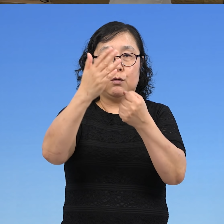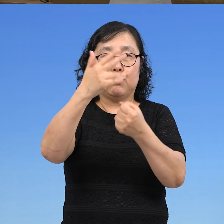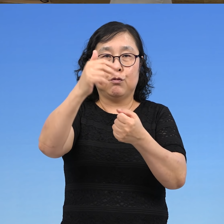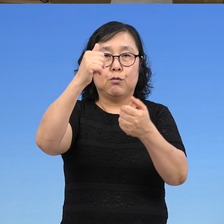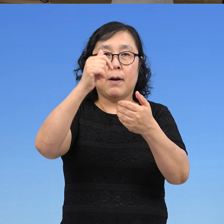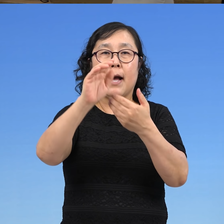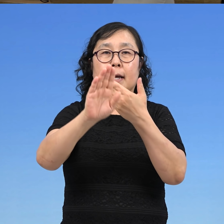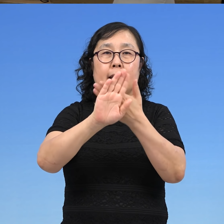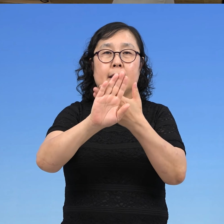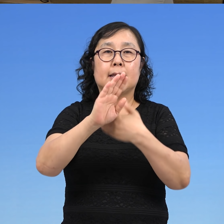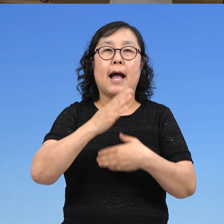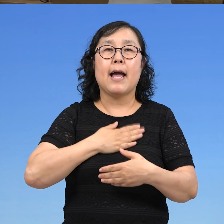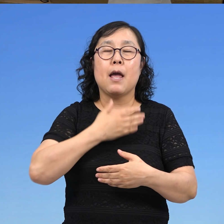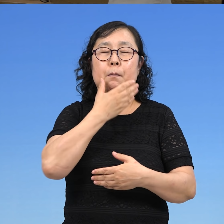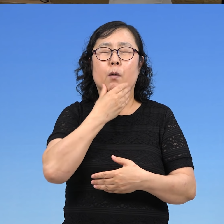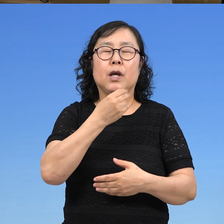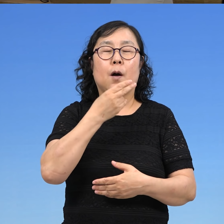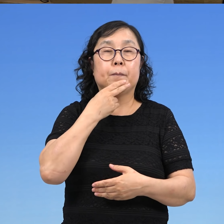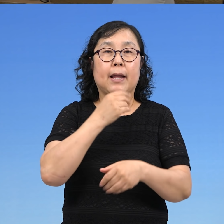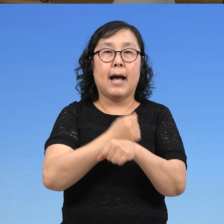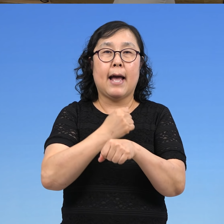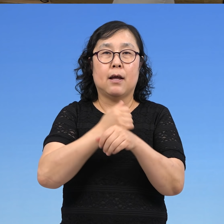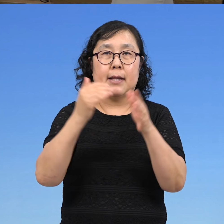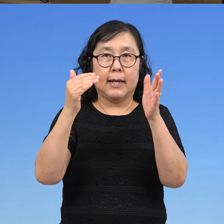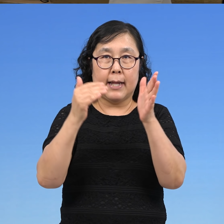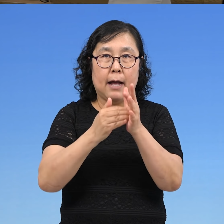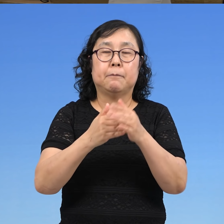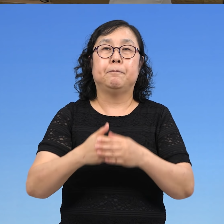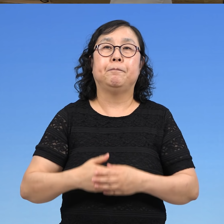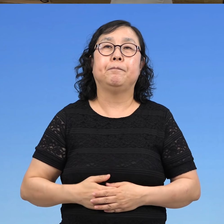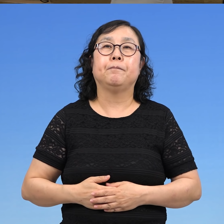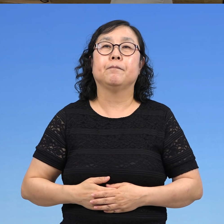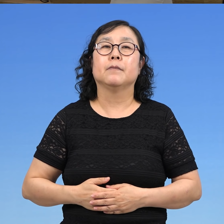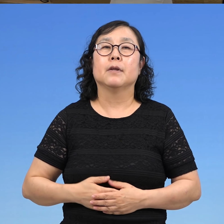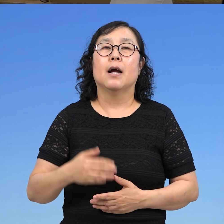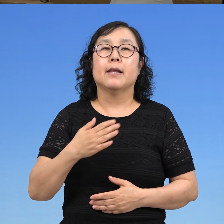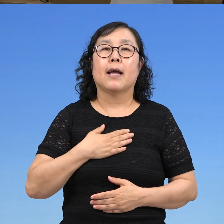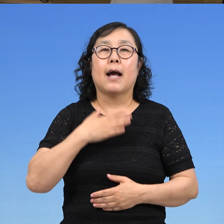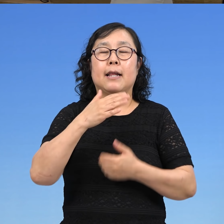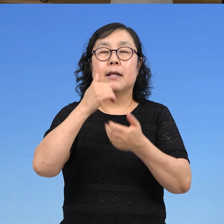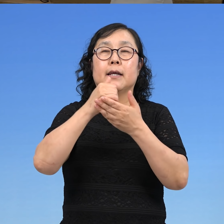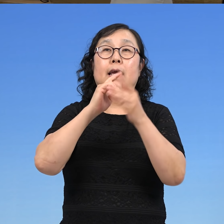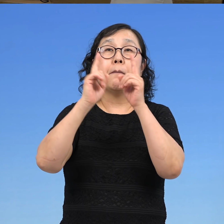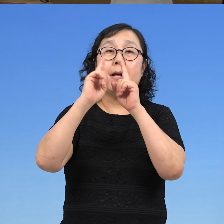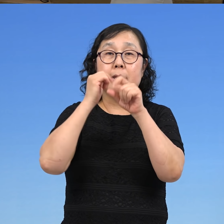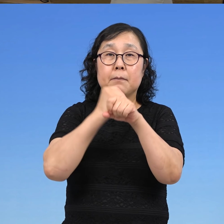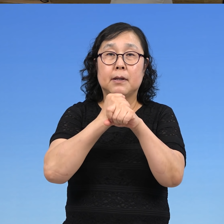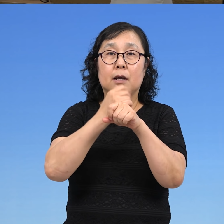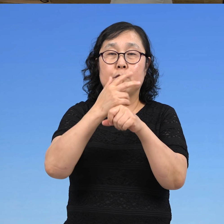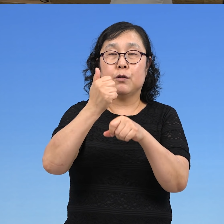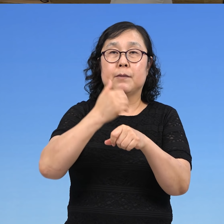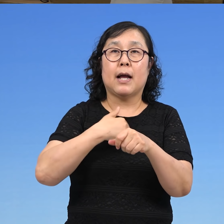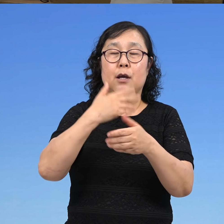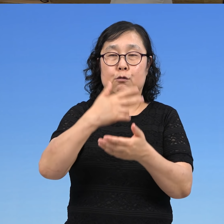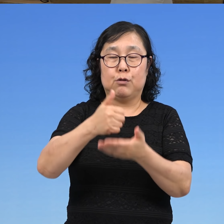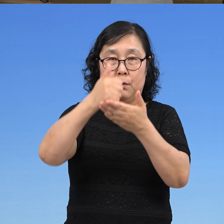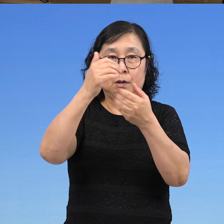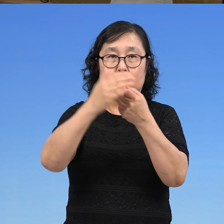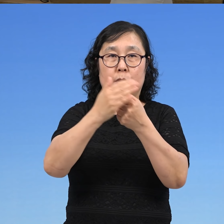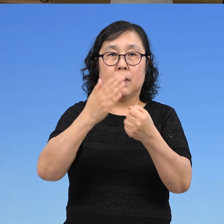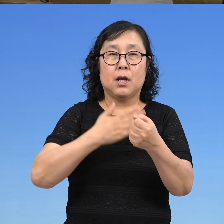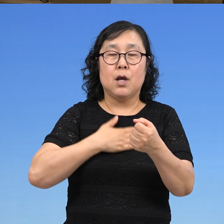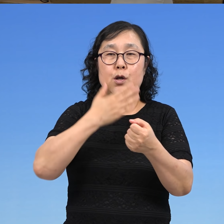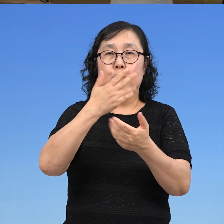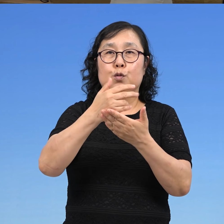춘 이미 시온이 축 밖에는 나의 복이 없다 하였나이다 내가 여호와께 a 대 추는 나의